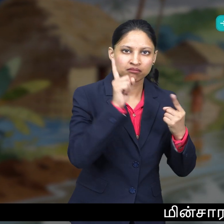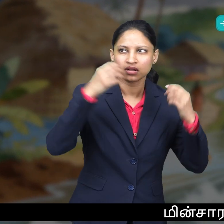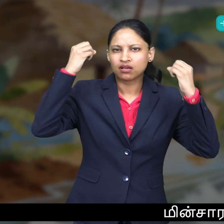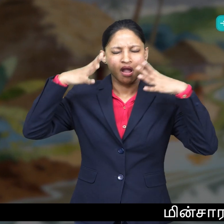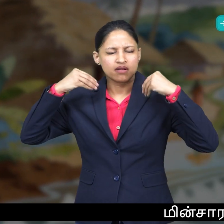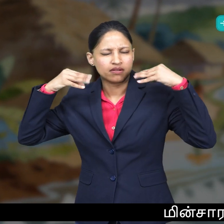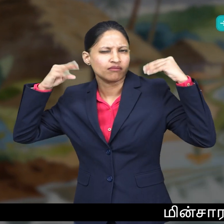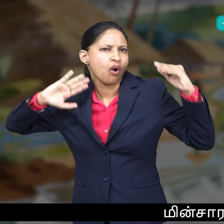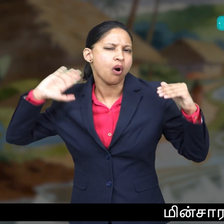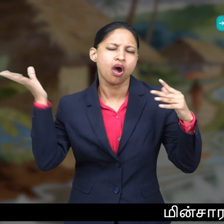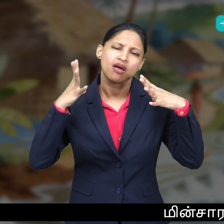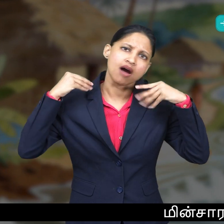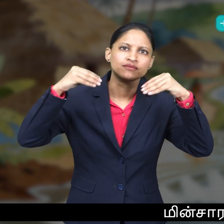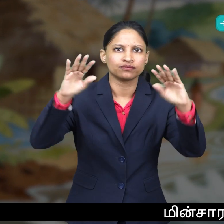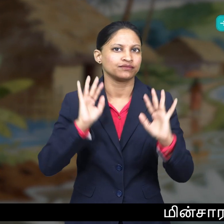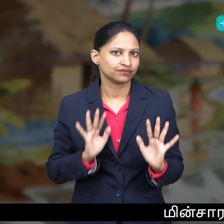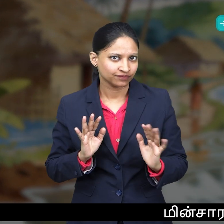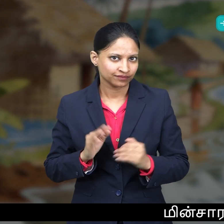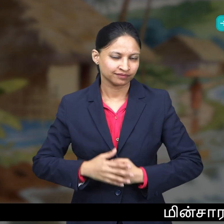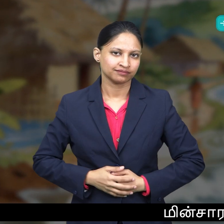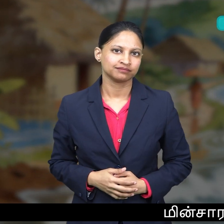மின்சாரத்தை அணைக்கவும்.